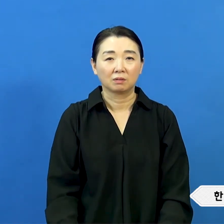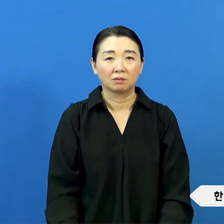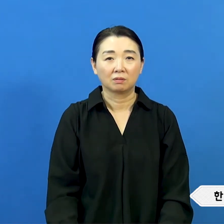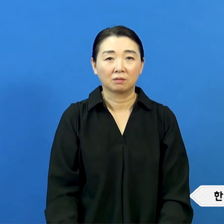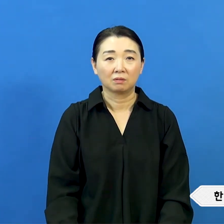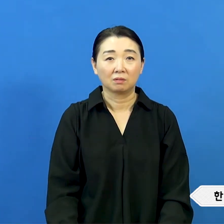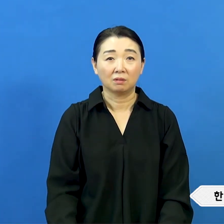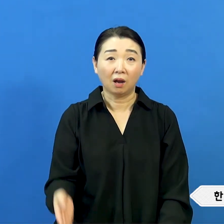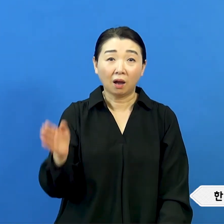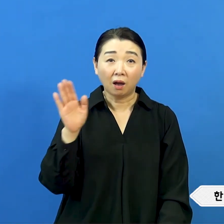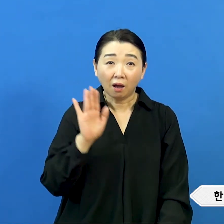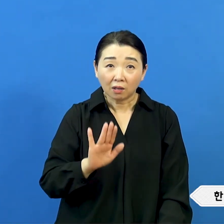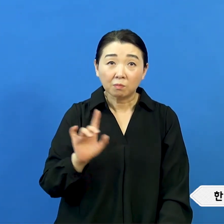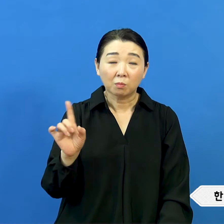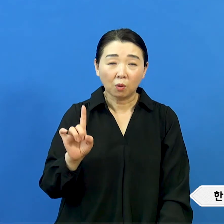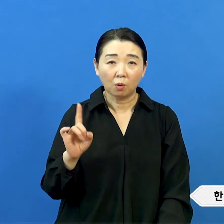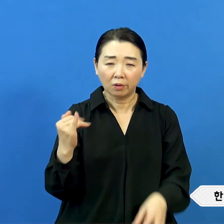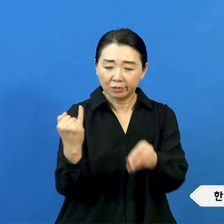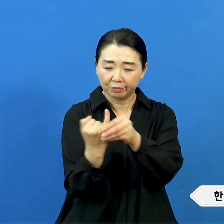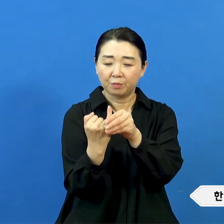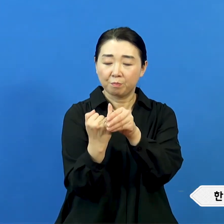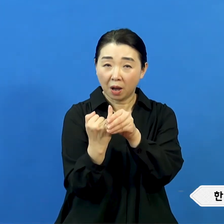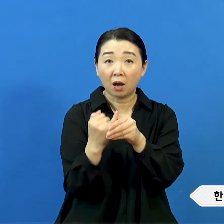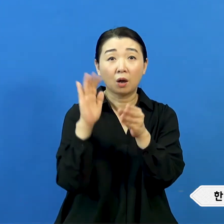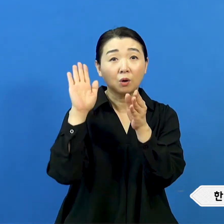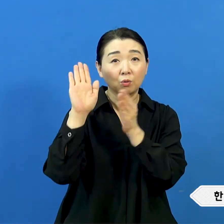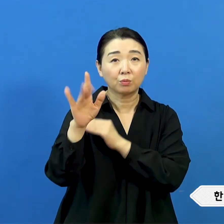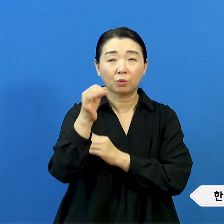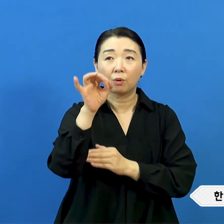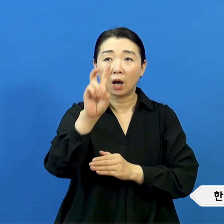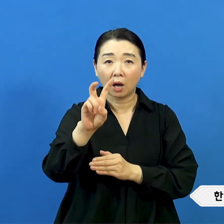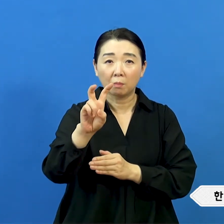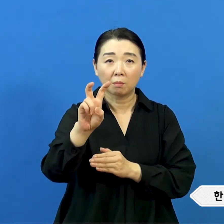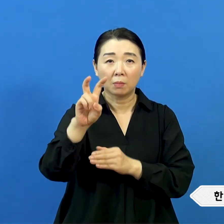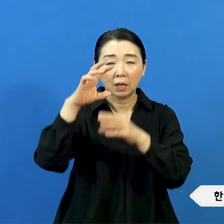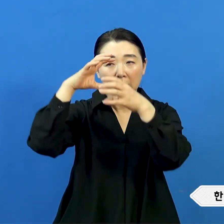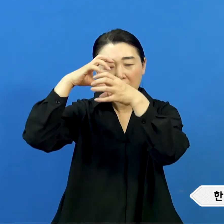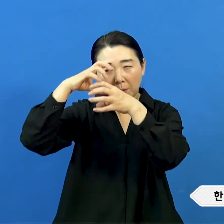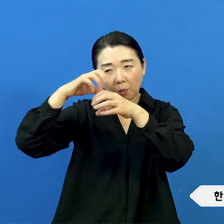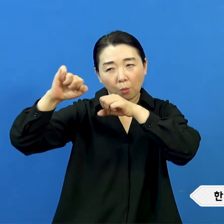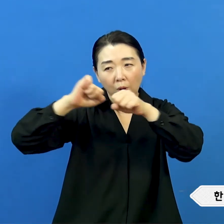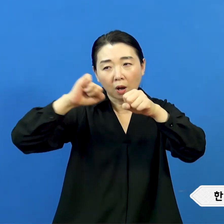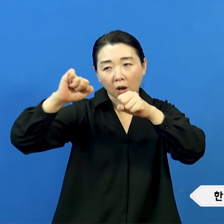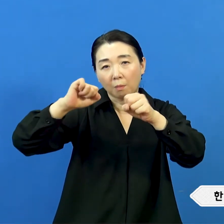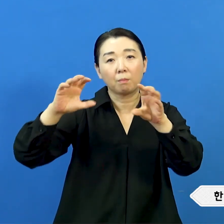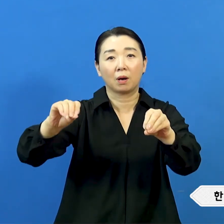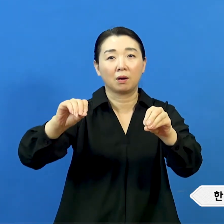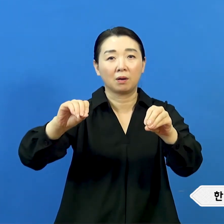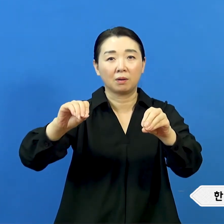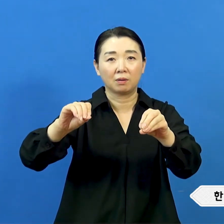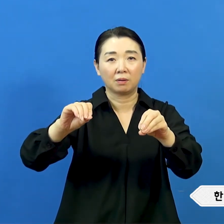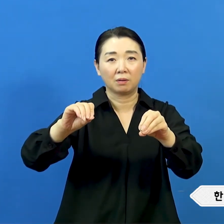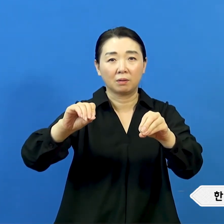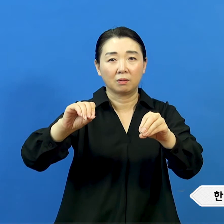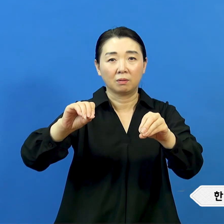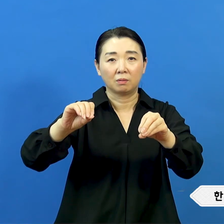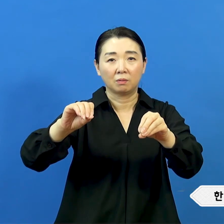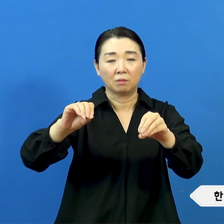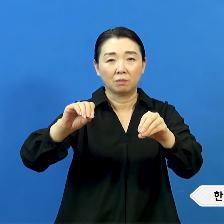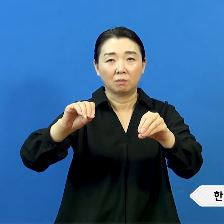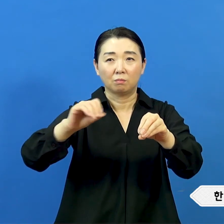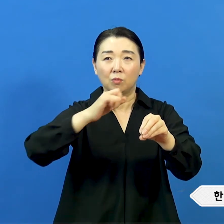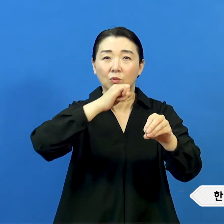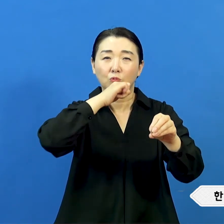그런데 놀라운 것은 임신되고 나서부터 암세포 활동이 딱 정지가 된 것입니다. 모든